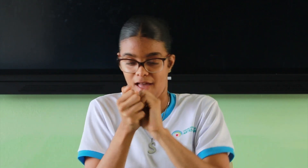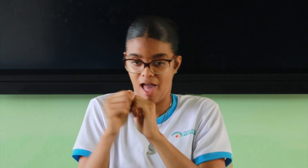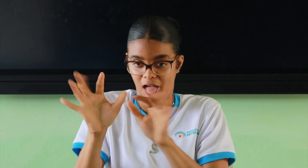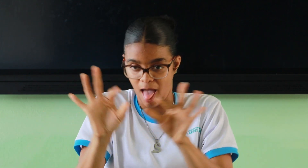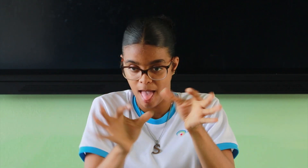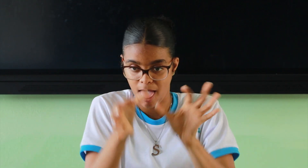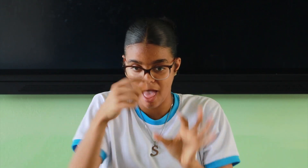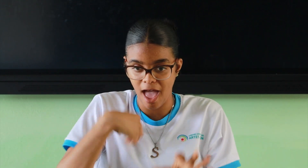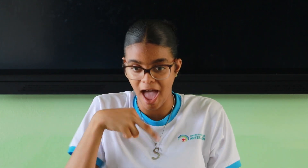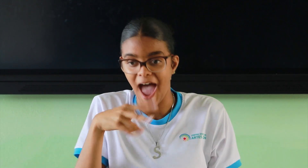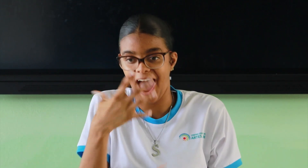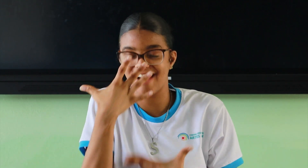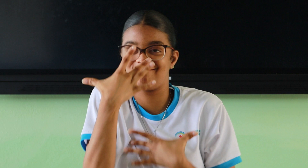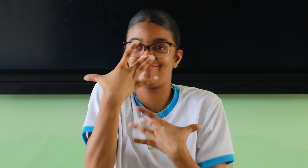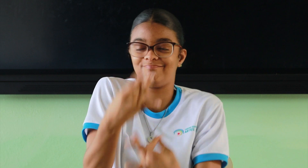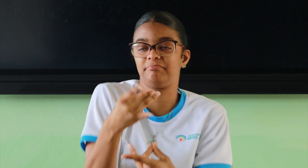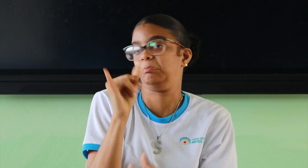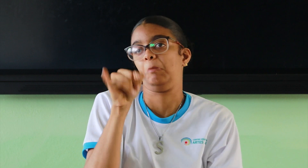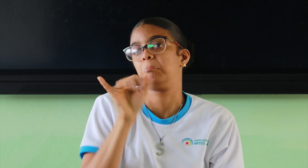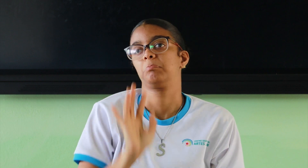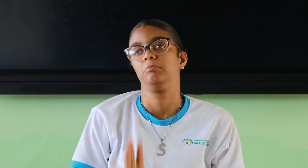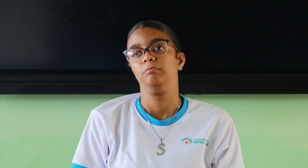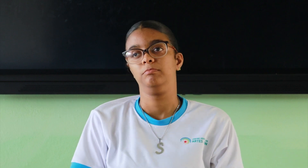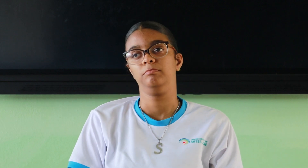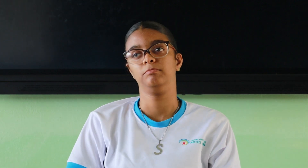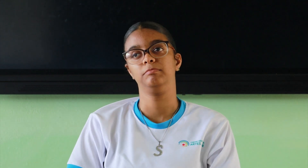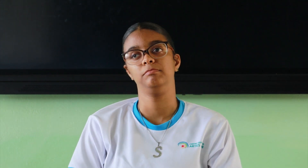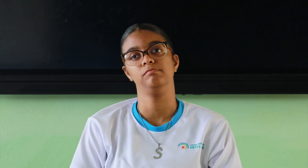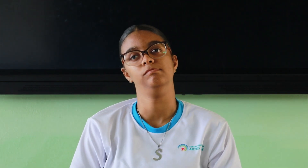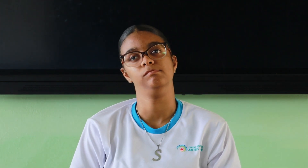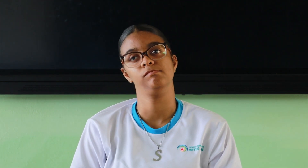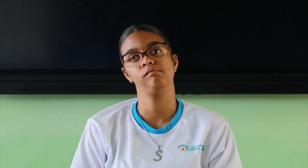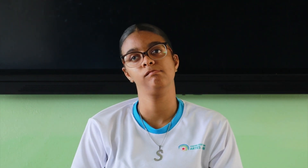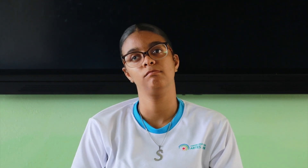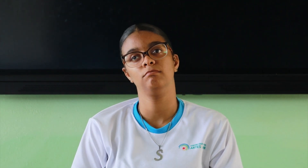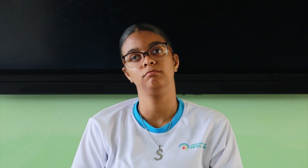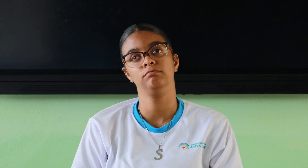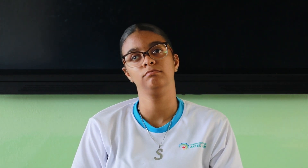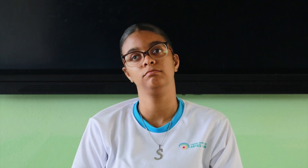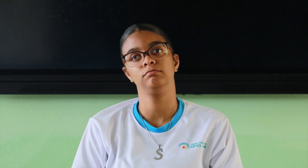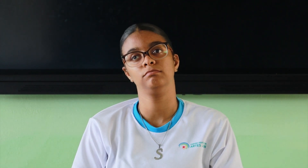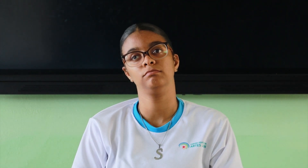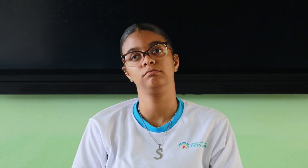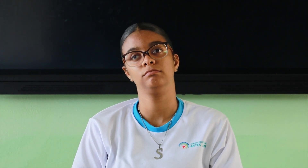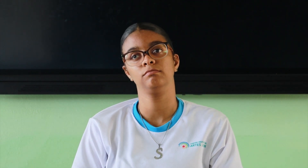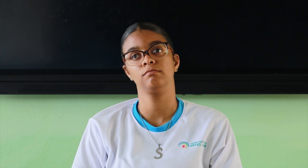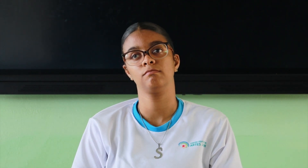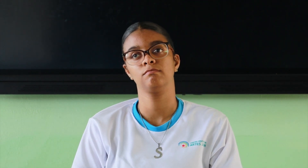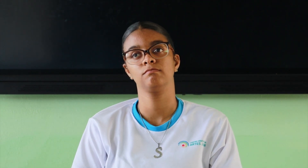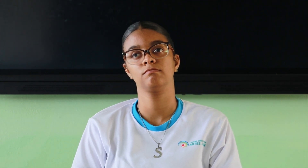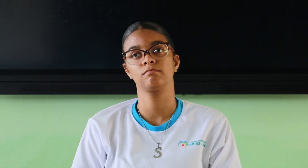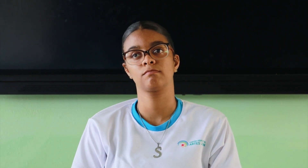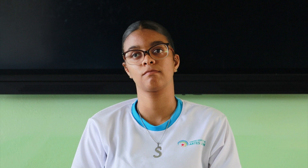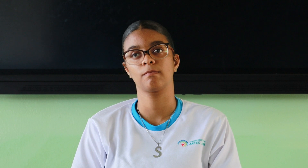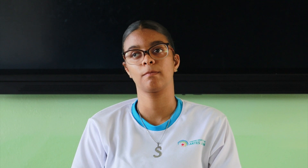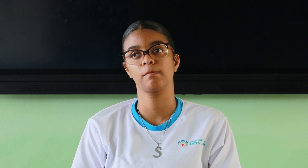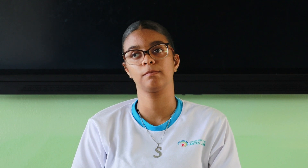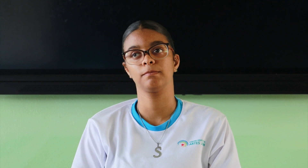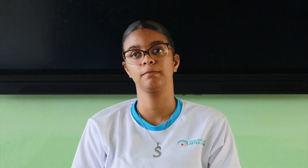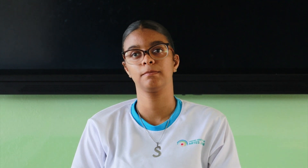no me quedaba quizás como yo quería, hasta que al final me pareció bastante interesante ver la forma en la que uno podía moldearlo y lograr un